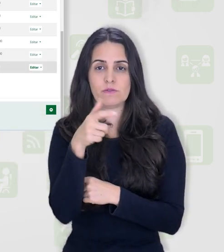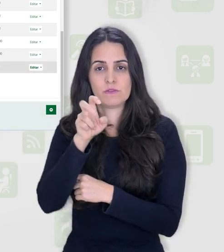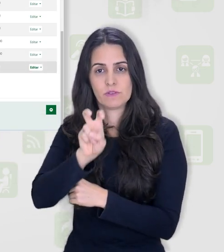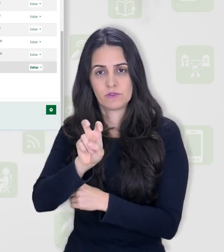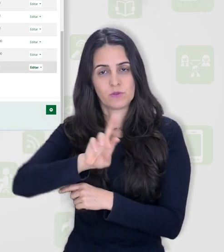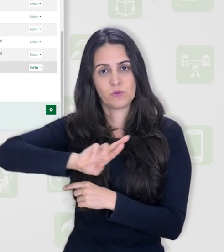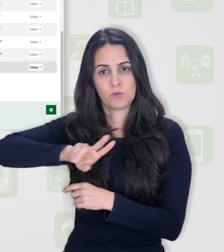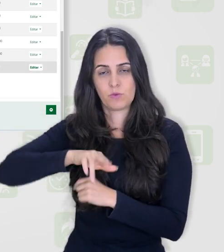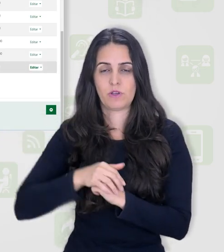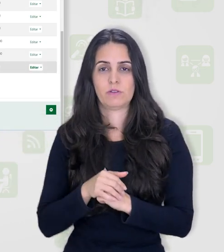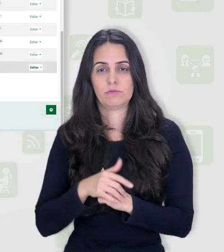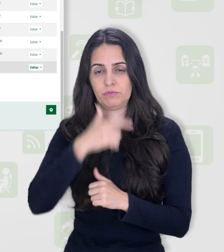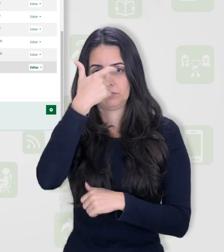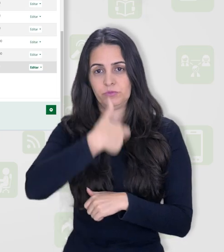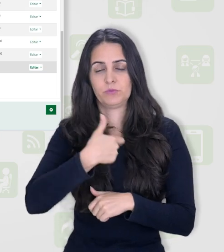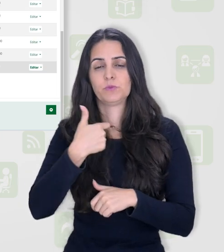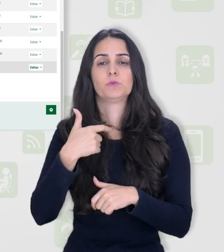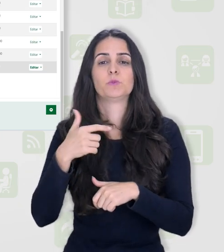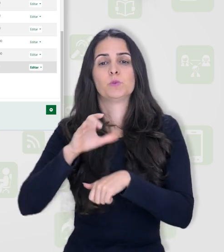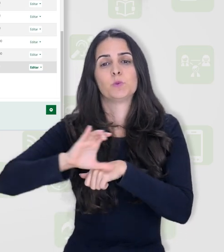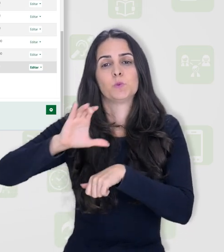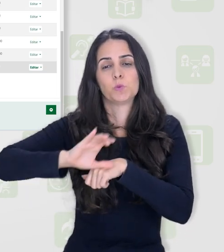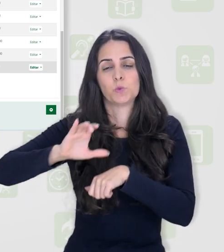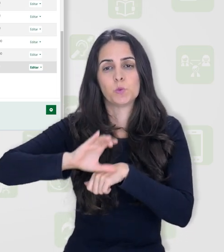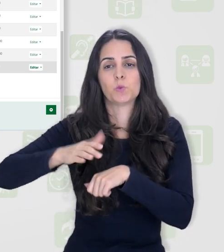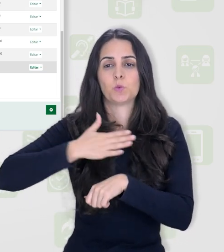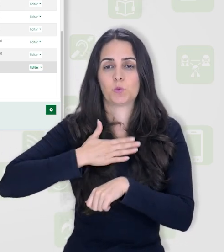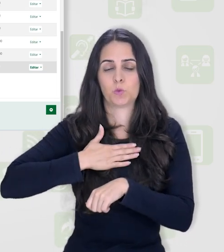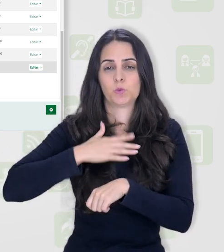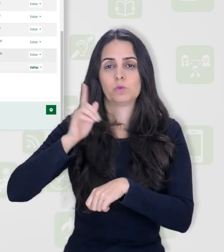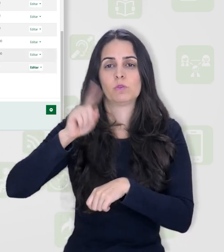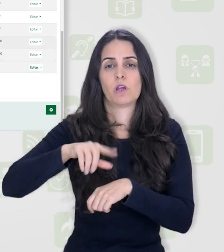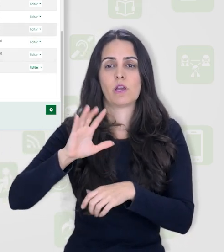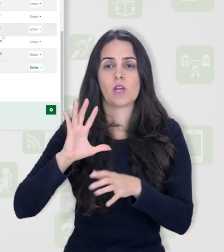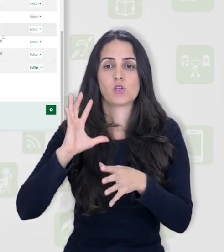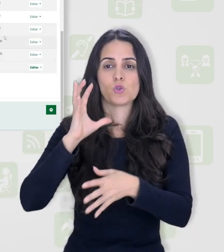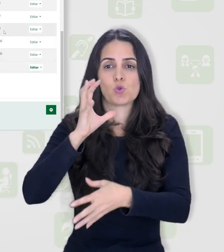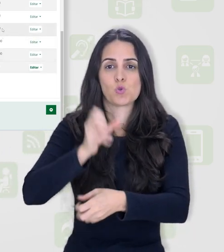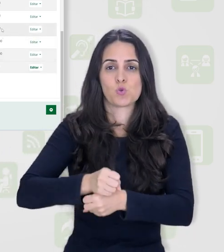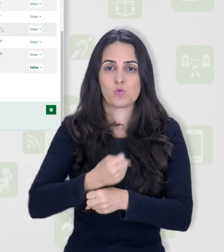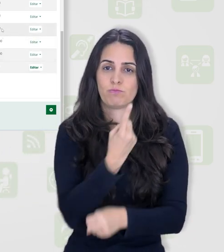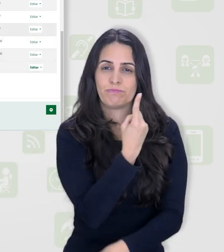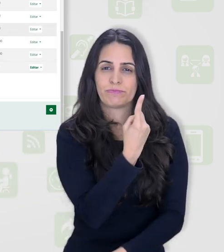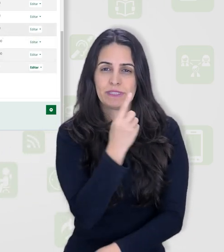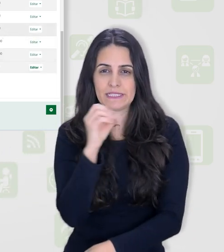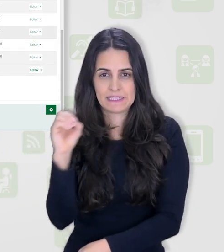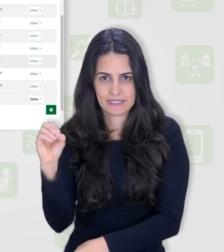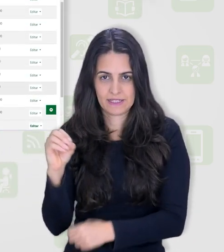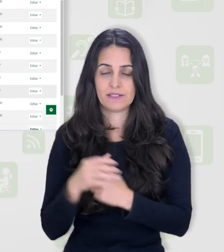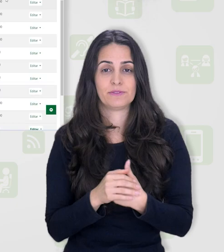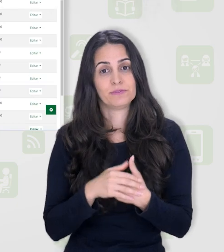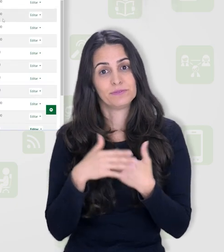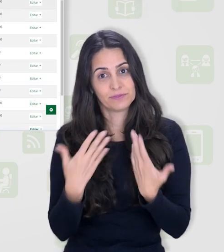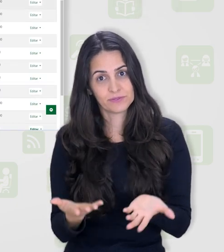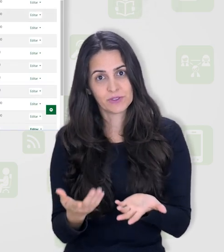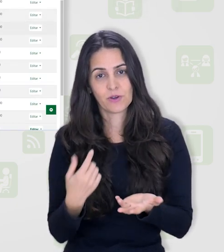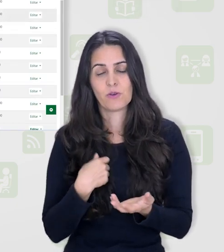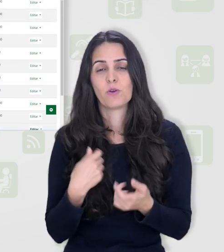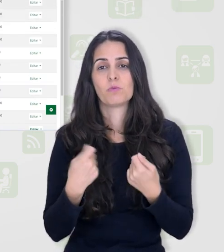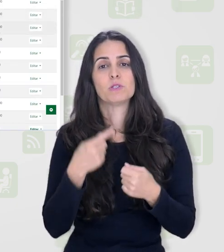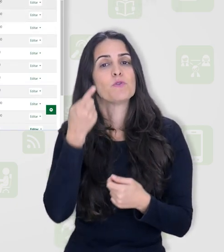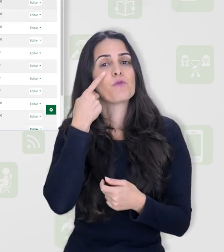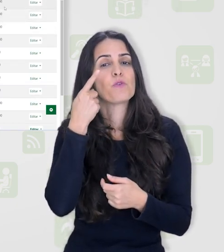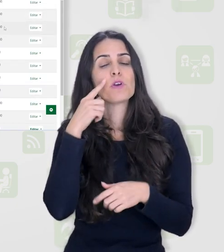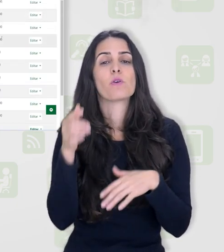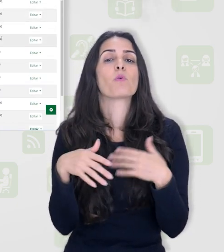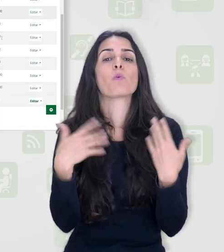trabalho com um curso onde o total é 100 Então eu preciso voltar lá na minhas atividades no meu mapa de atividades e ver